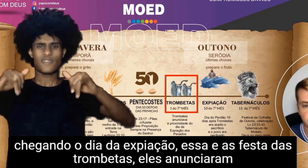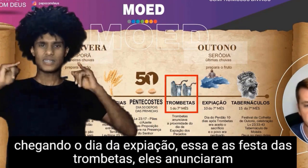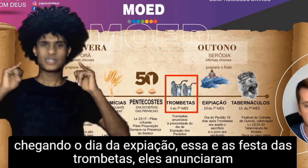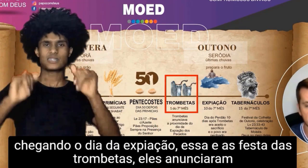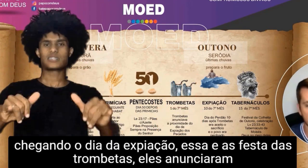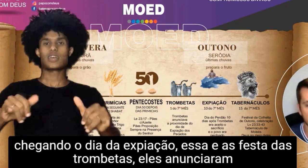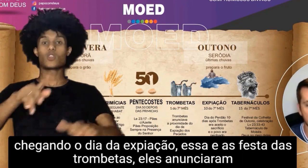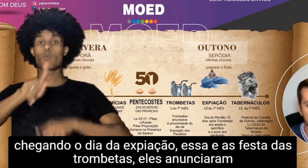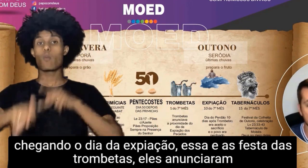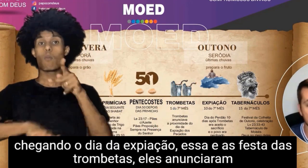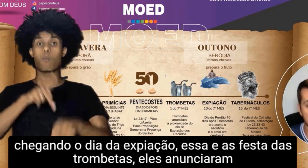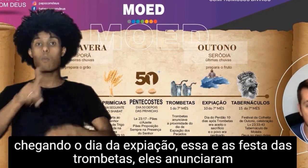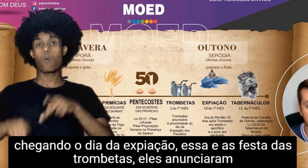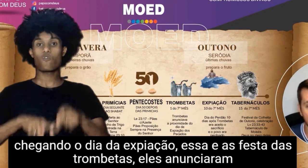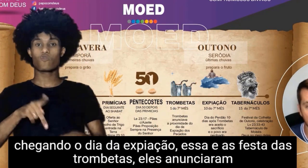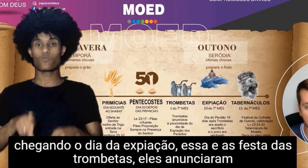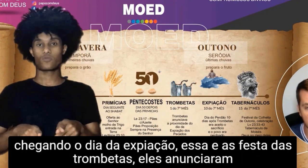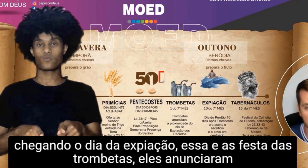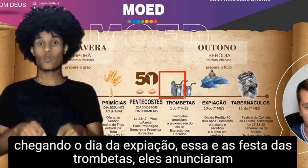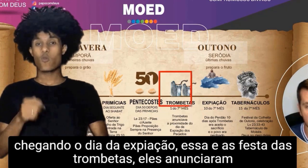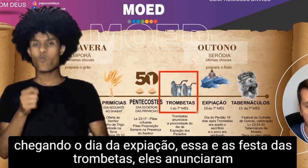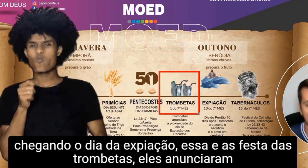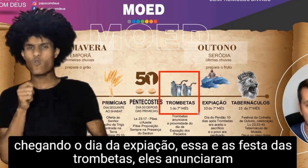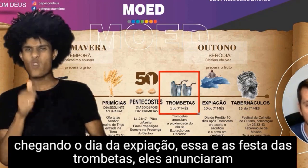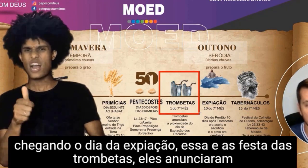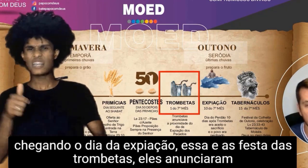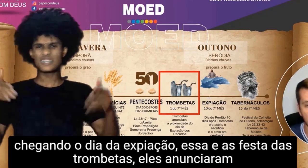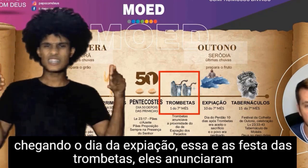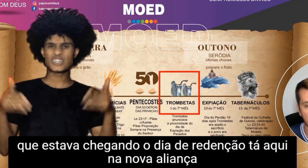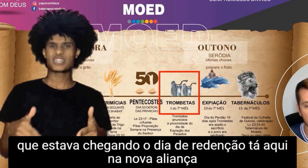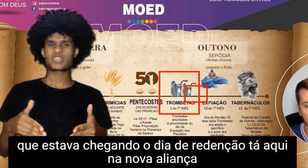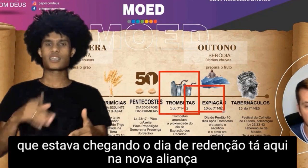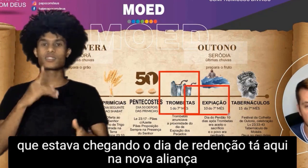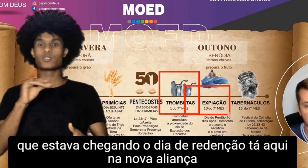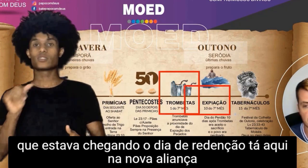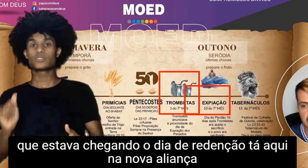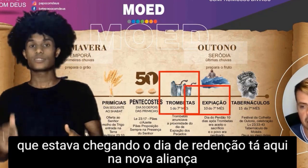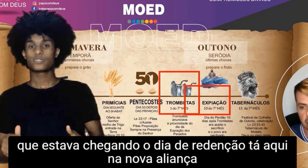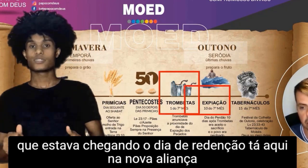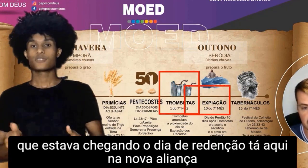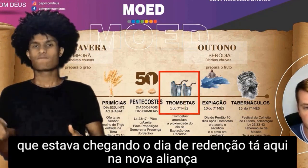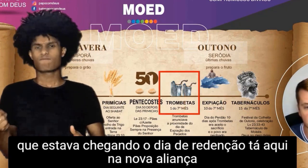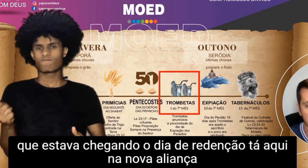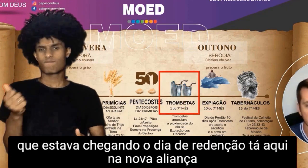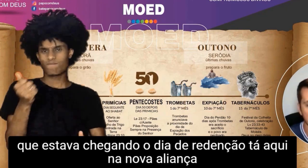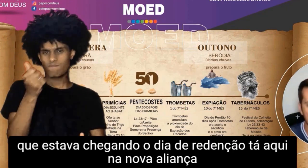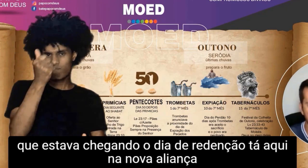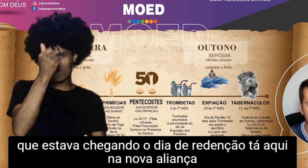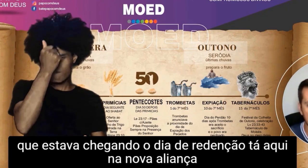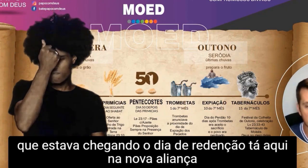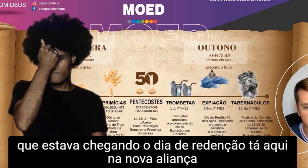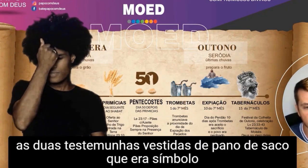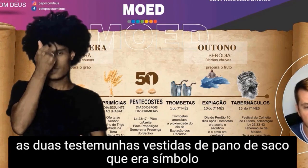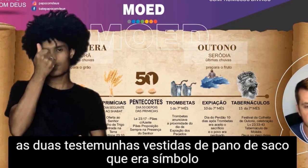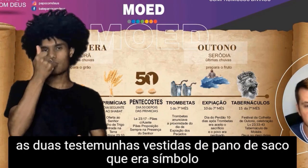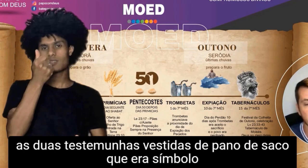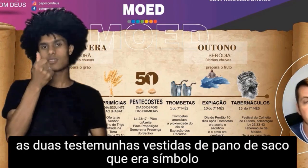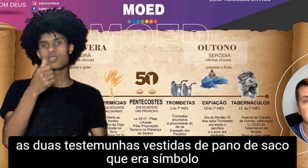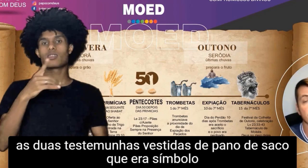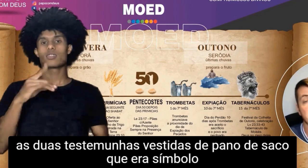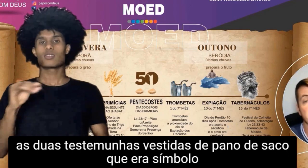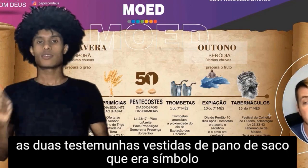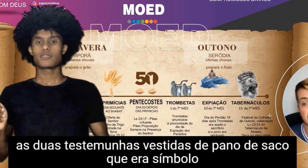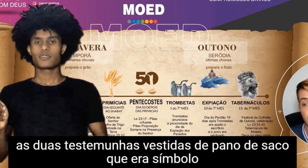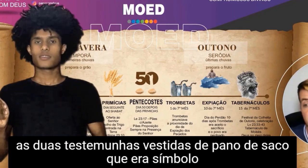da expiação, tá? Essa é a festa das trombetas. Então eles anunciavam que estava chegando o dia de redenção, tá aqui. Na nova aliança, as 2